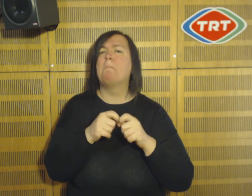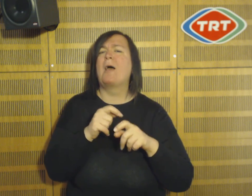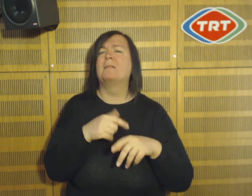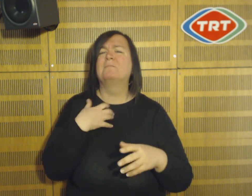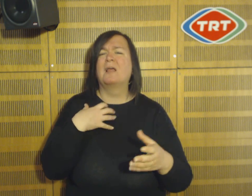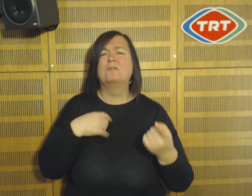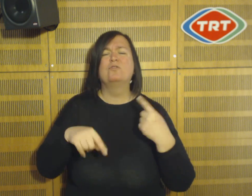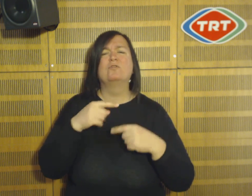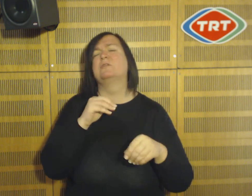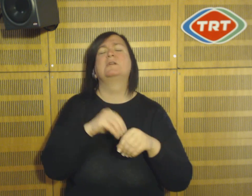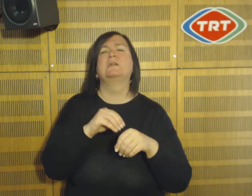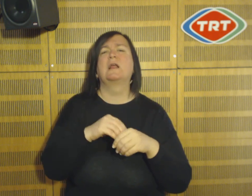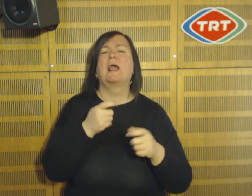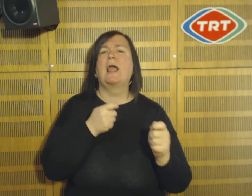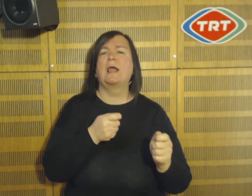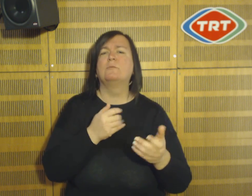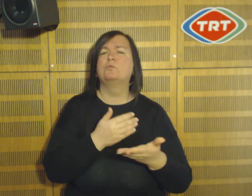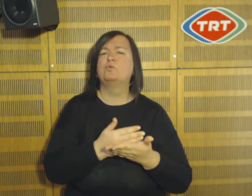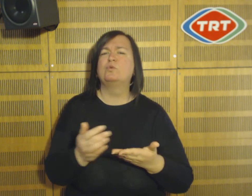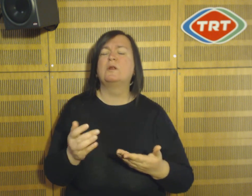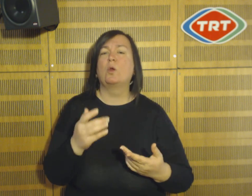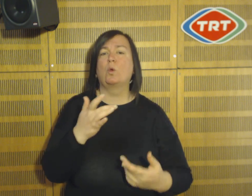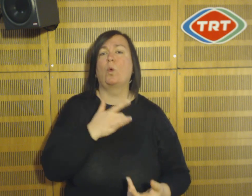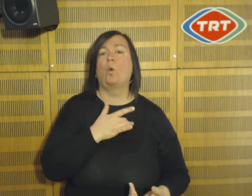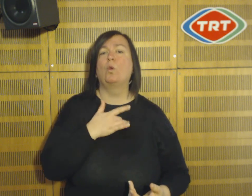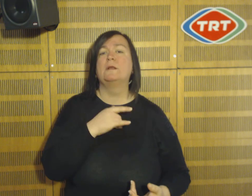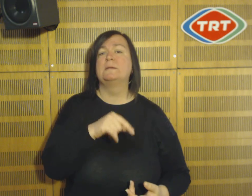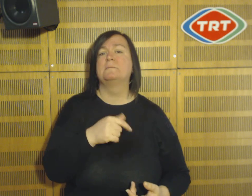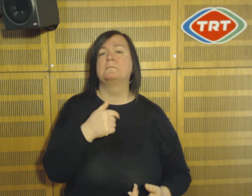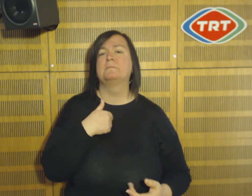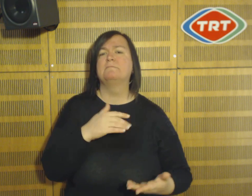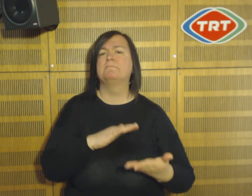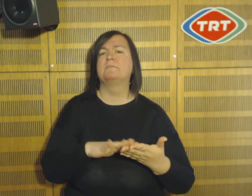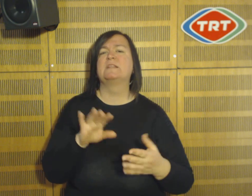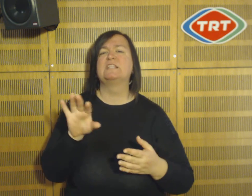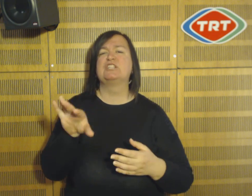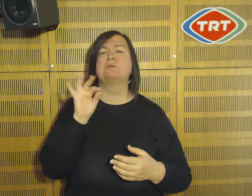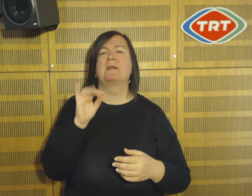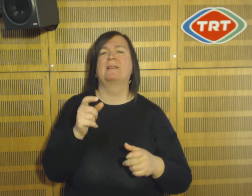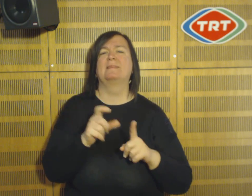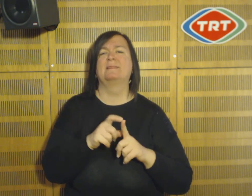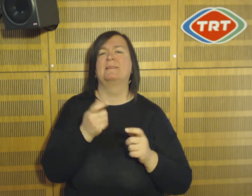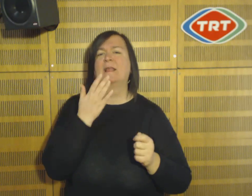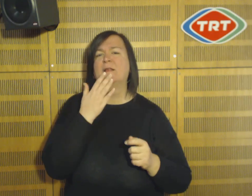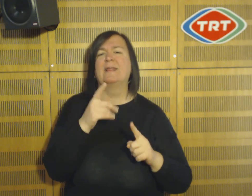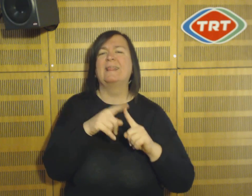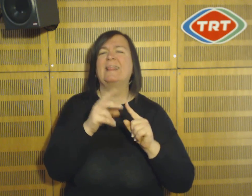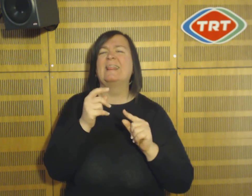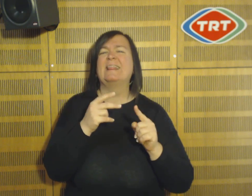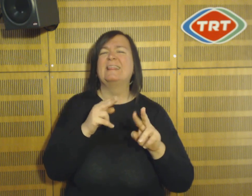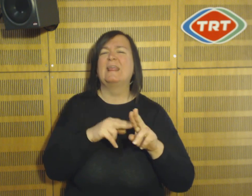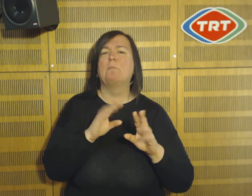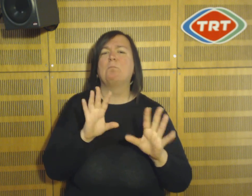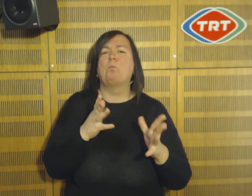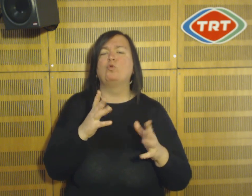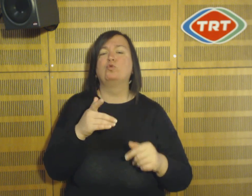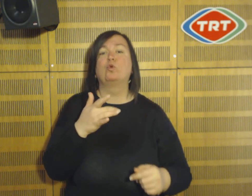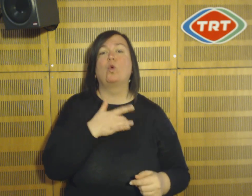platformumuz içerisinde eğitimini sürdüren gönüllülerin şu an Dizayn ettiği bir seçmeli ders var tip bozukluklarıyla ilgili dersleri gönüllülerin anlattığı ve